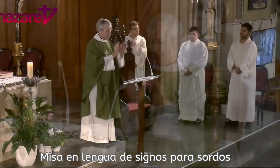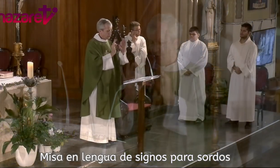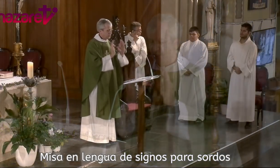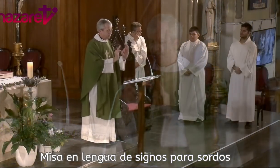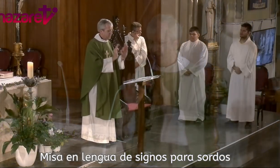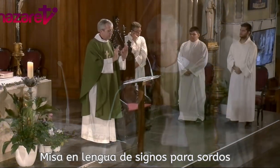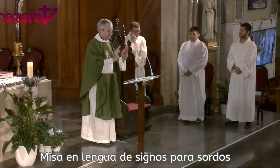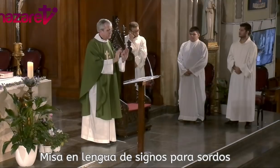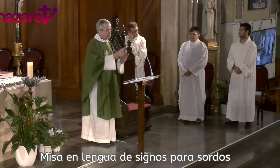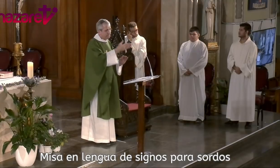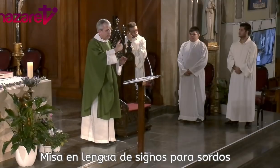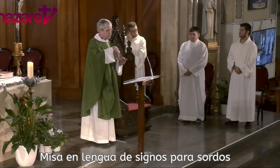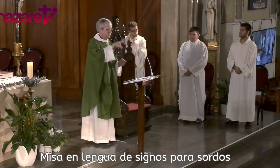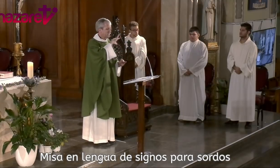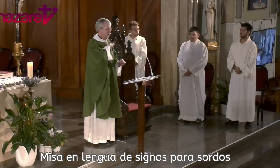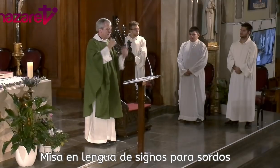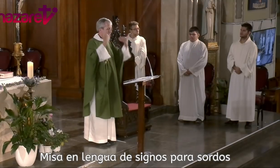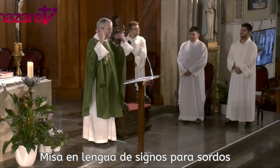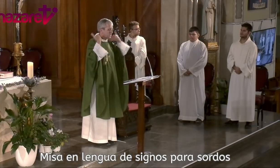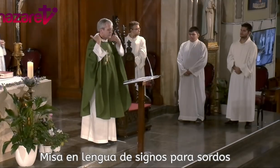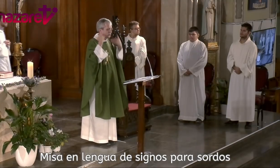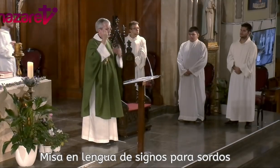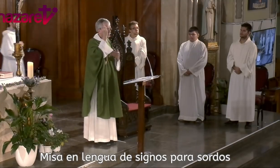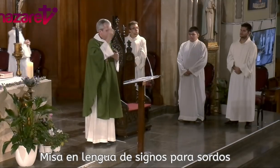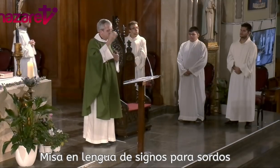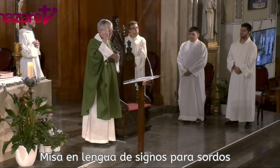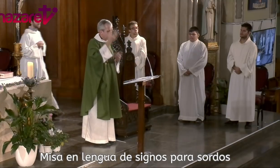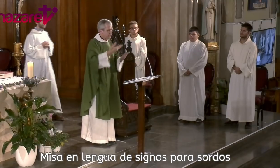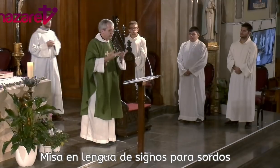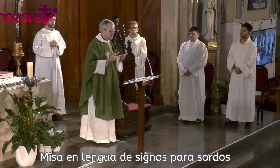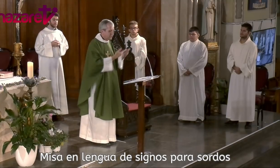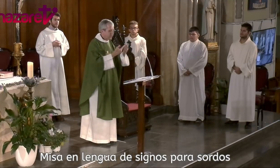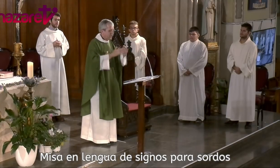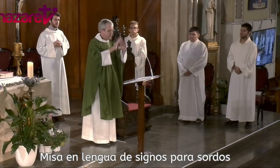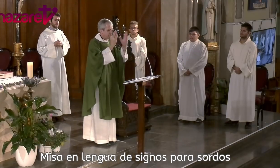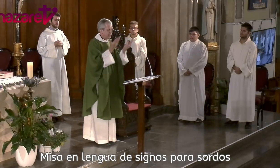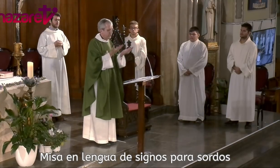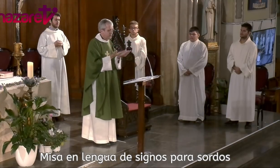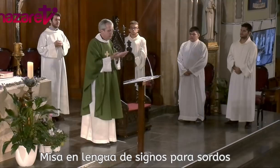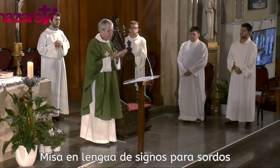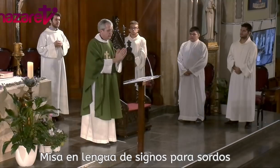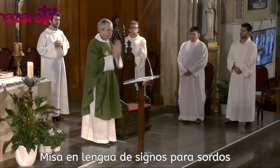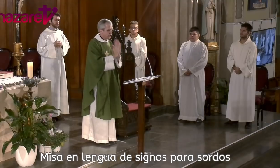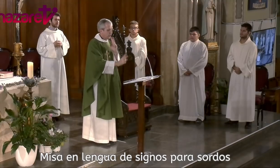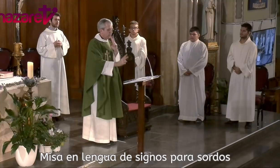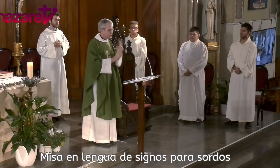hoy especialmente por nuestra misión de ser portadores del Evangelio en el mundo. Oremos